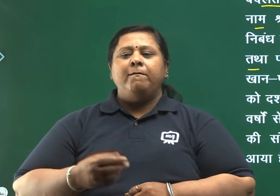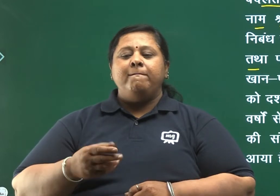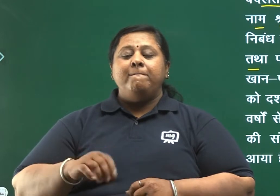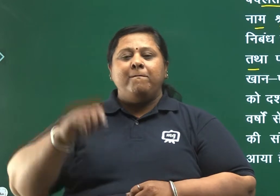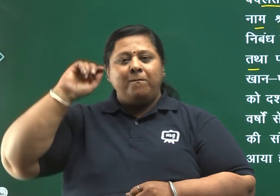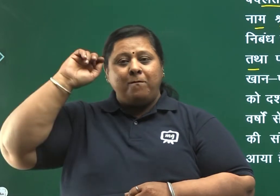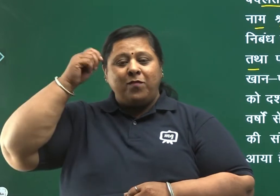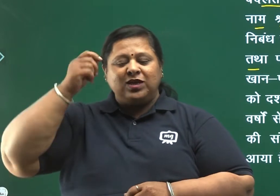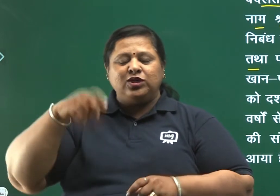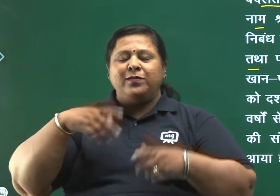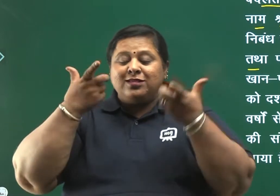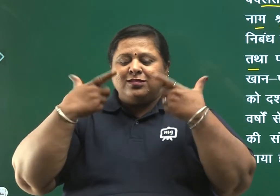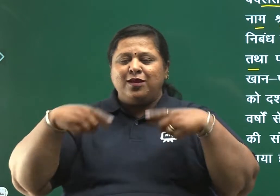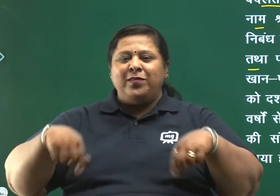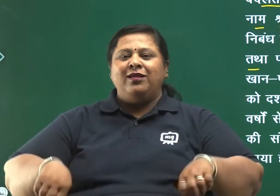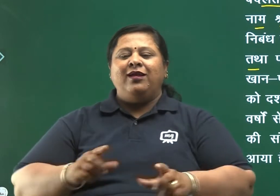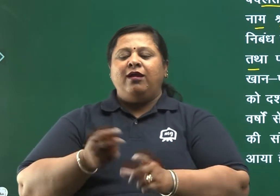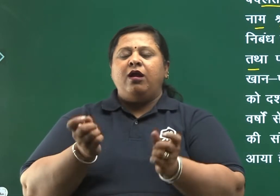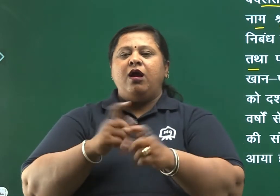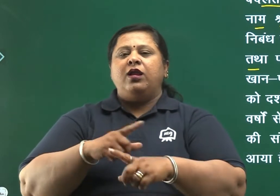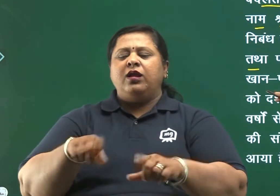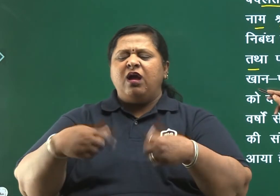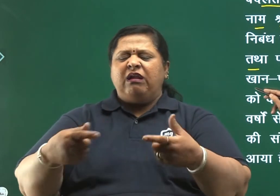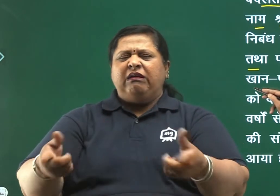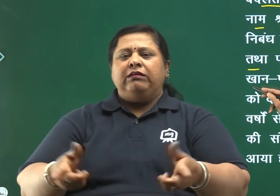पश्चिमी सभ्यता के कारण